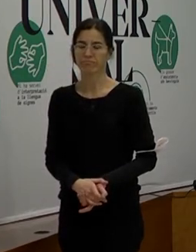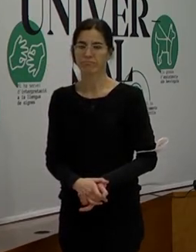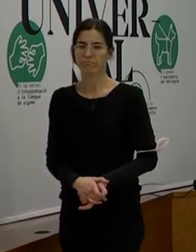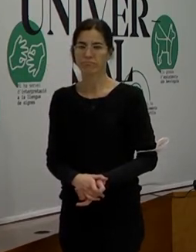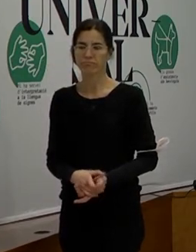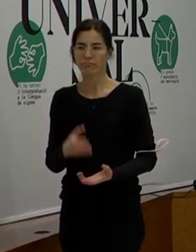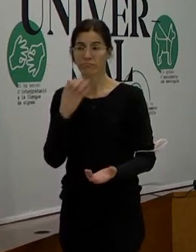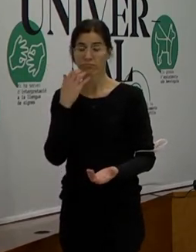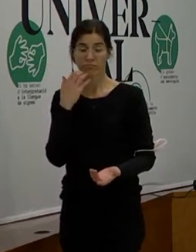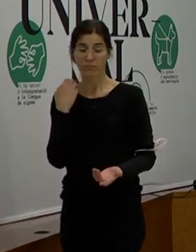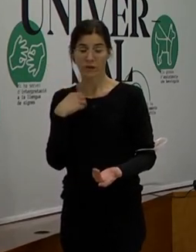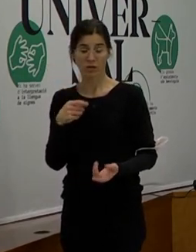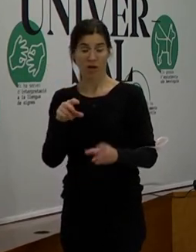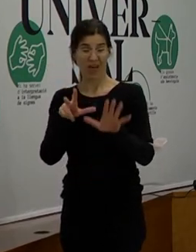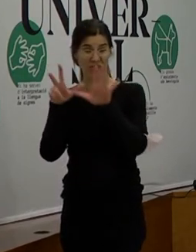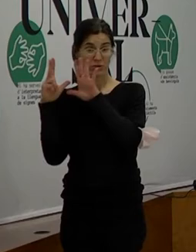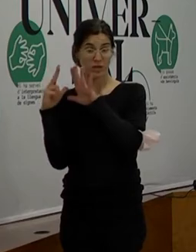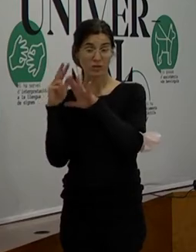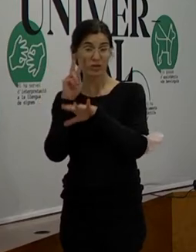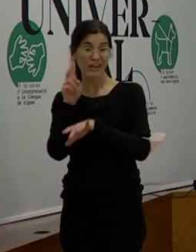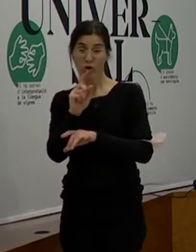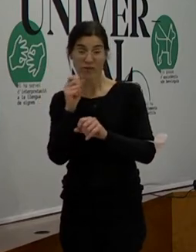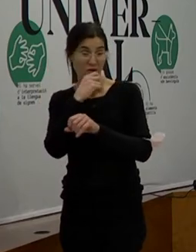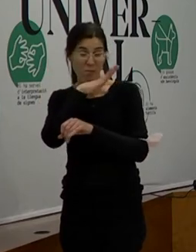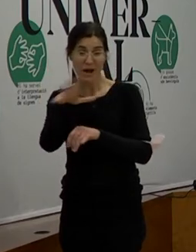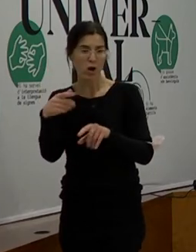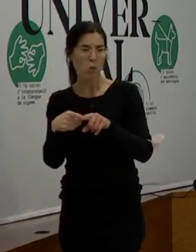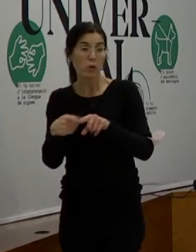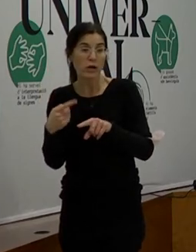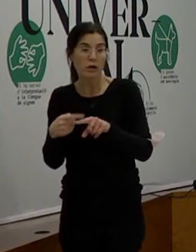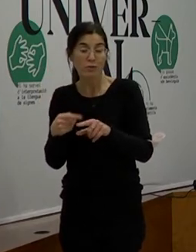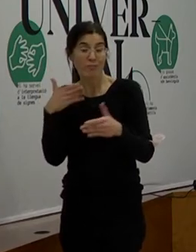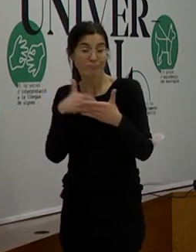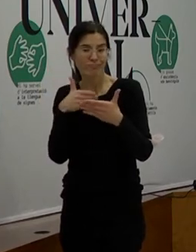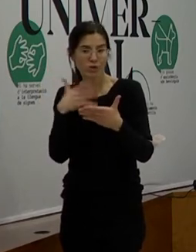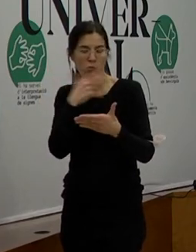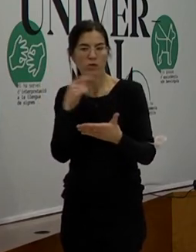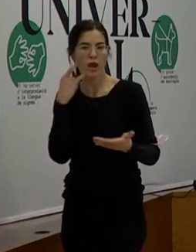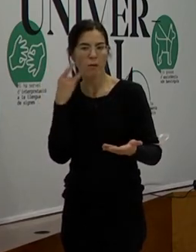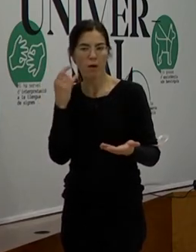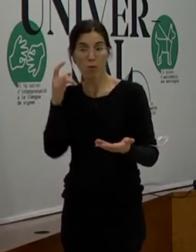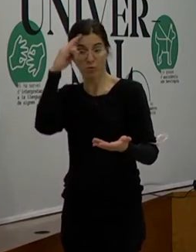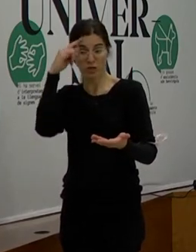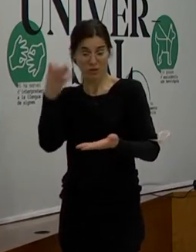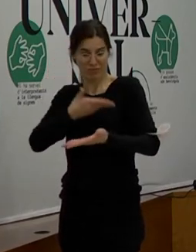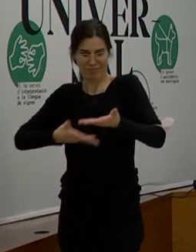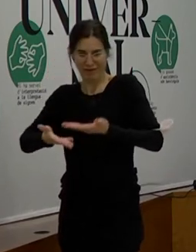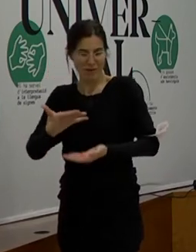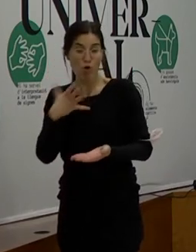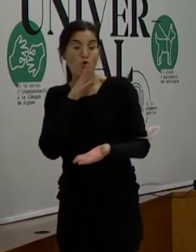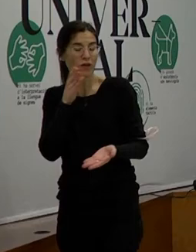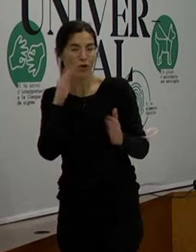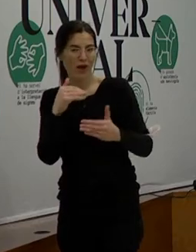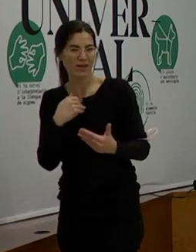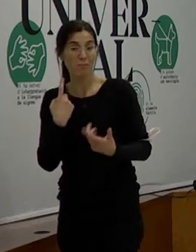És que fa 8 anys que no veia el mar. Per què? Perquè no podia anar al lavabo, perquè no tenia un canviador.